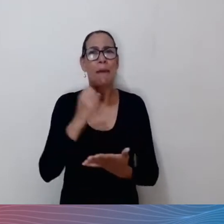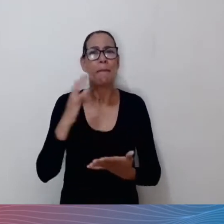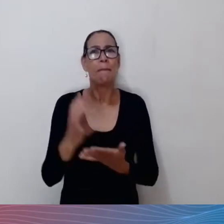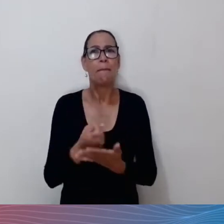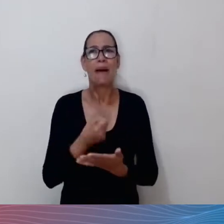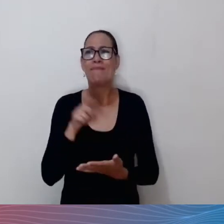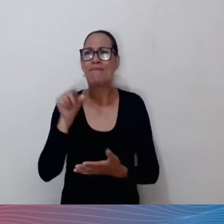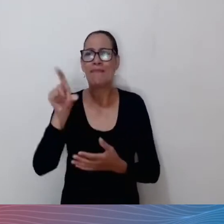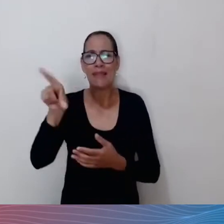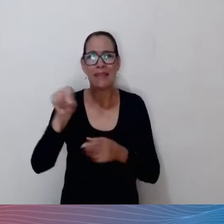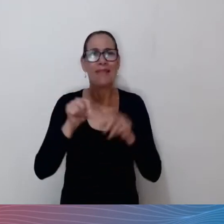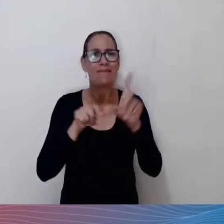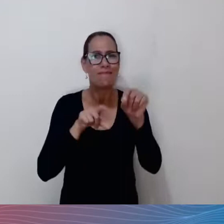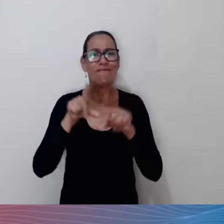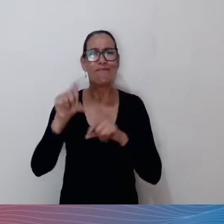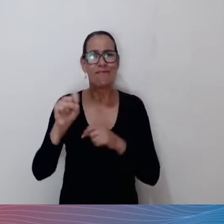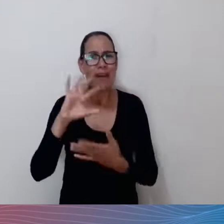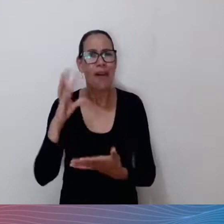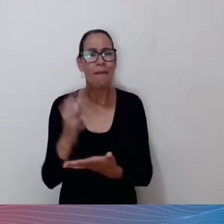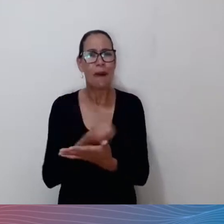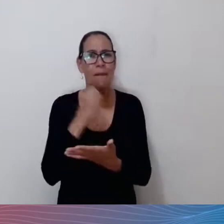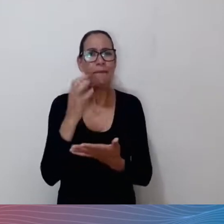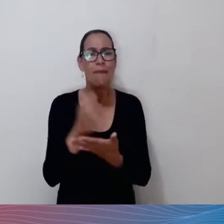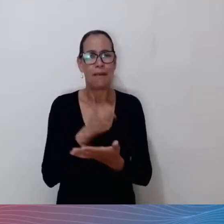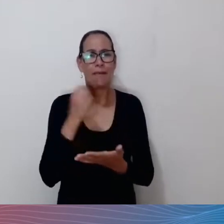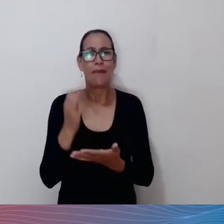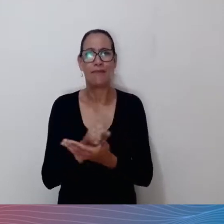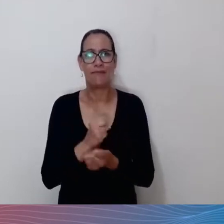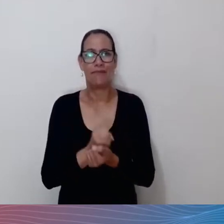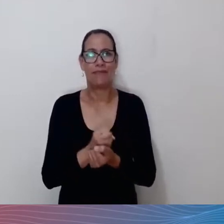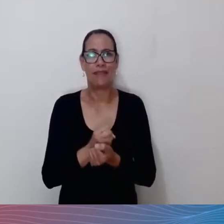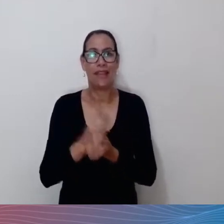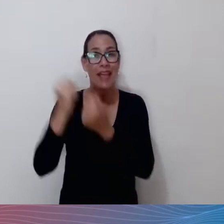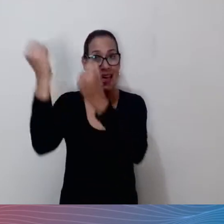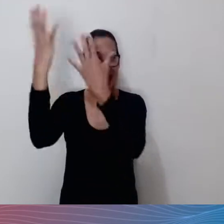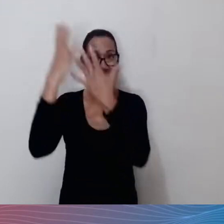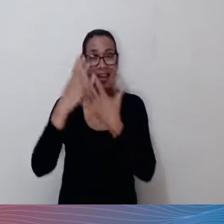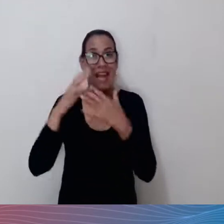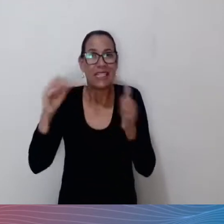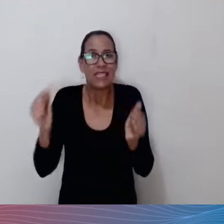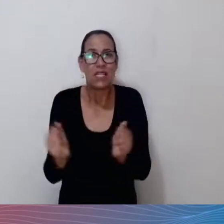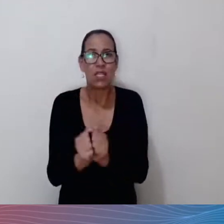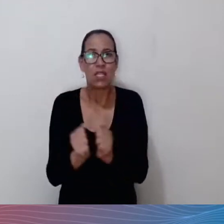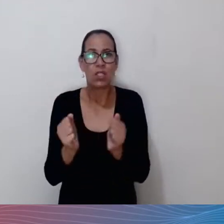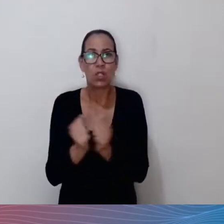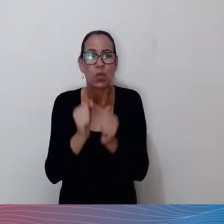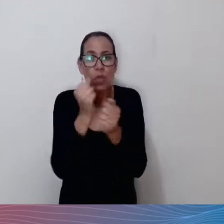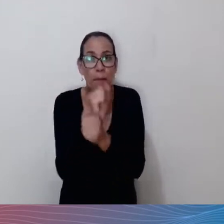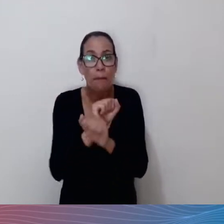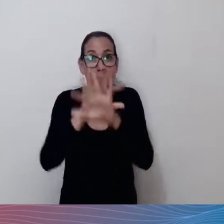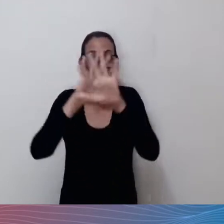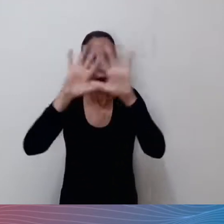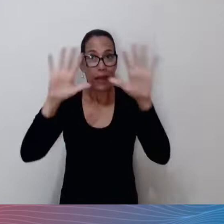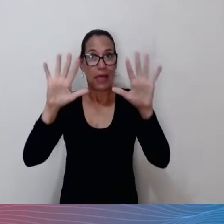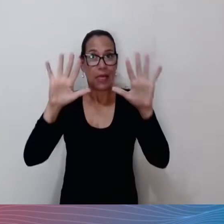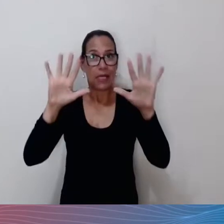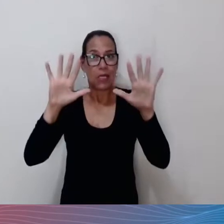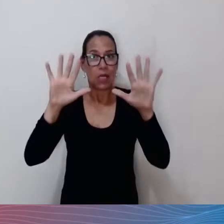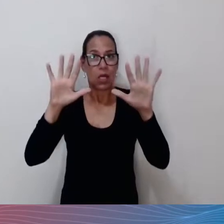de Deus, que é o que Deus quer produzir na sua igreja, essa glorificação. A igreja